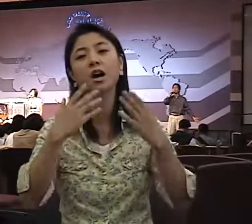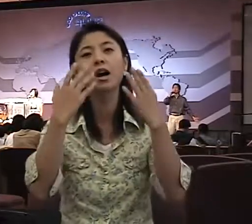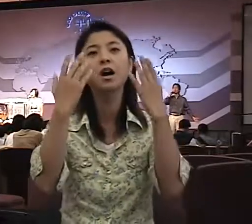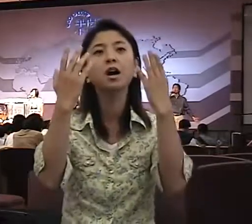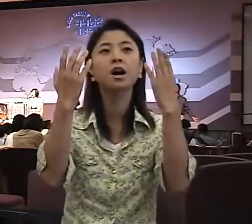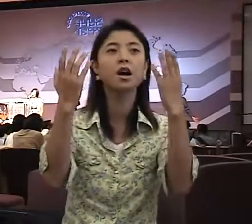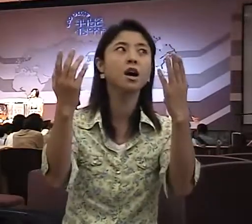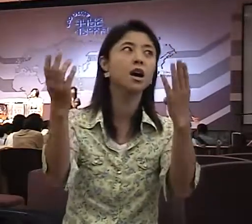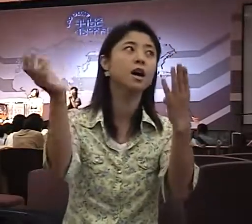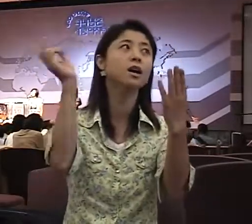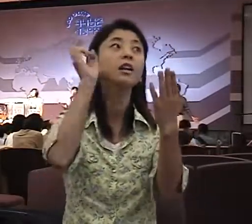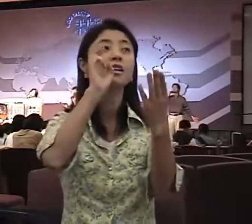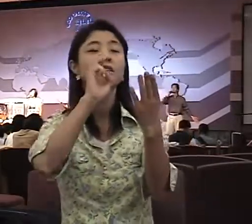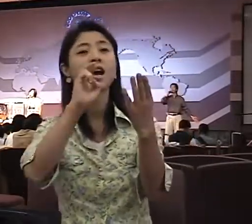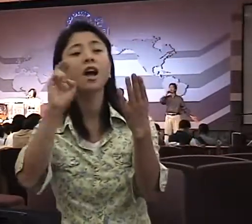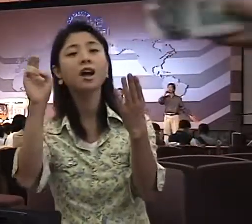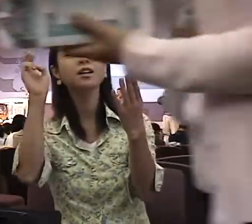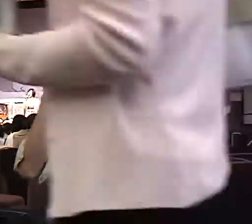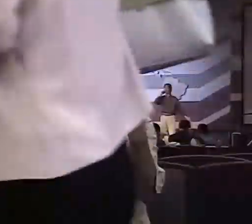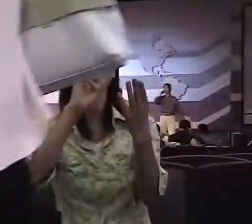예배합니다.